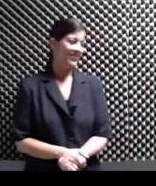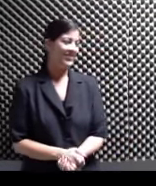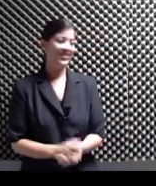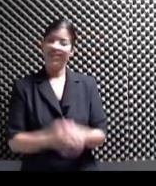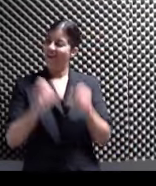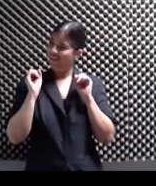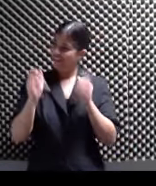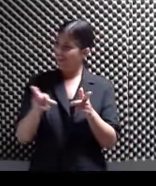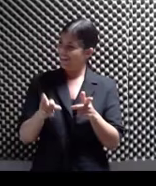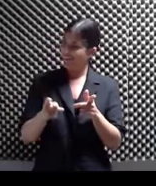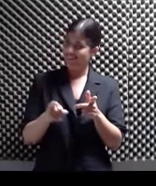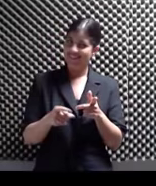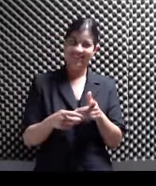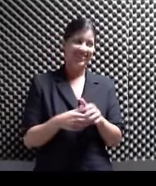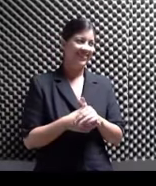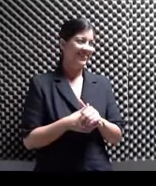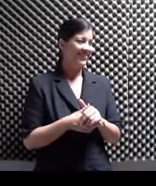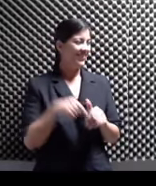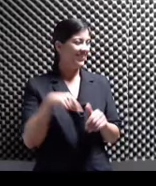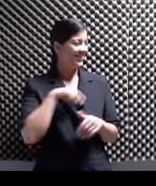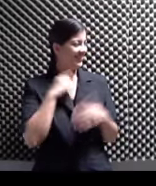Y estamos aquí.